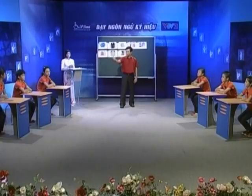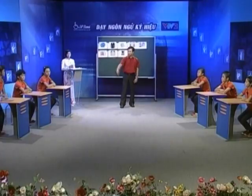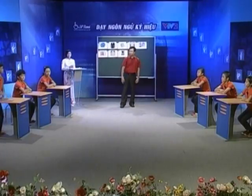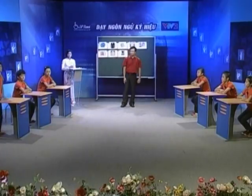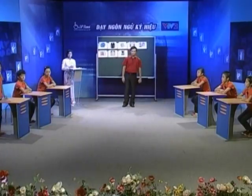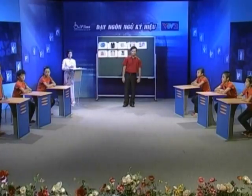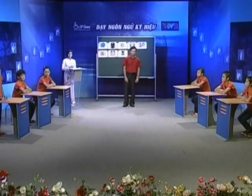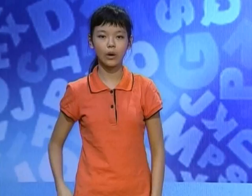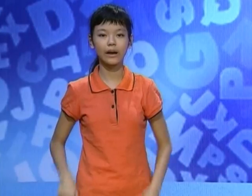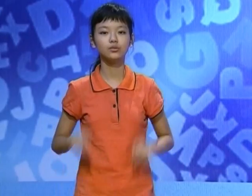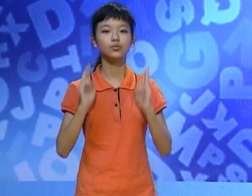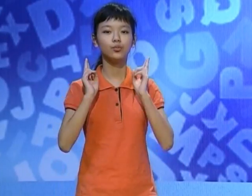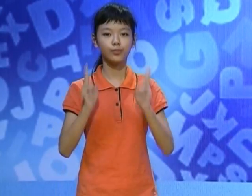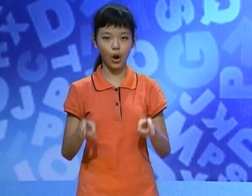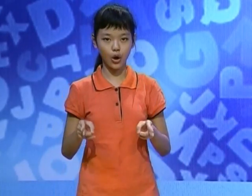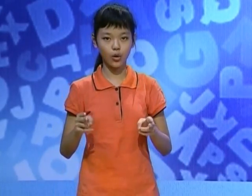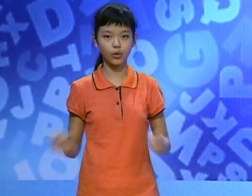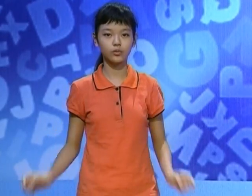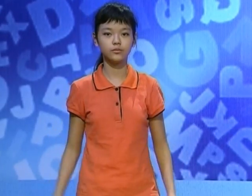Các em cùng quan sát bạn làm ký hiệu quần bò nhé.